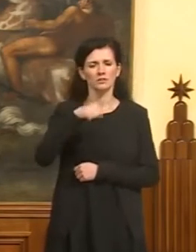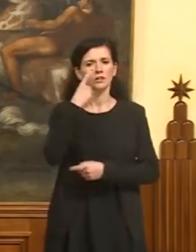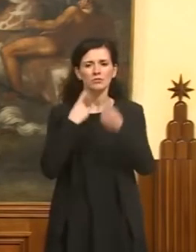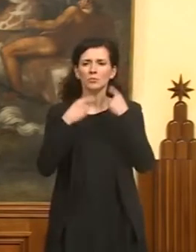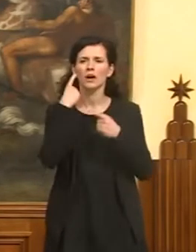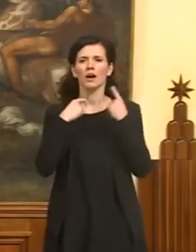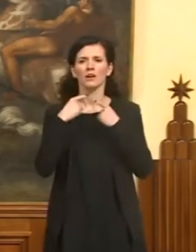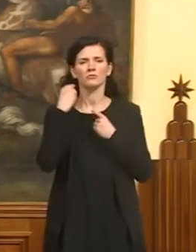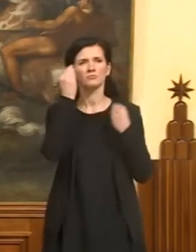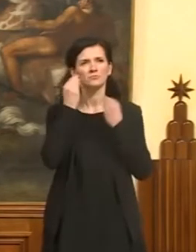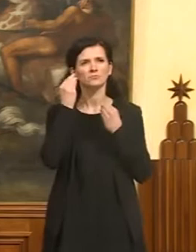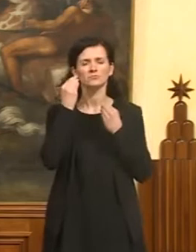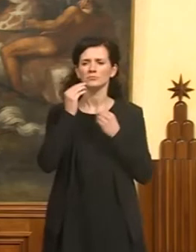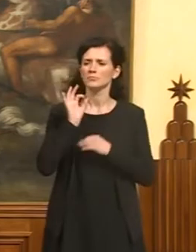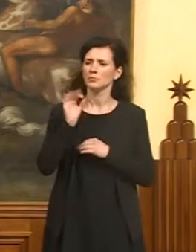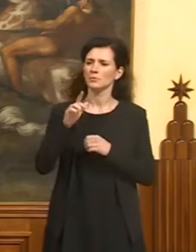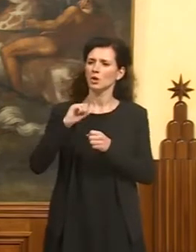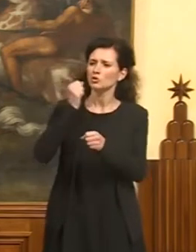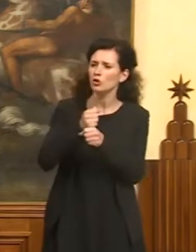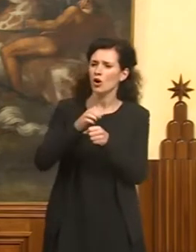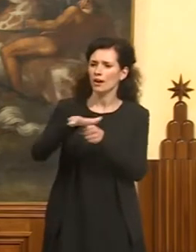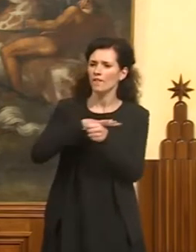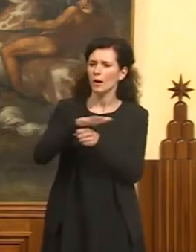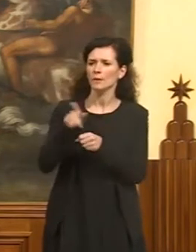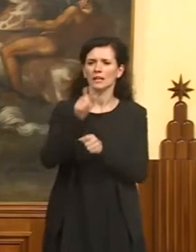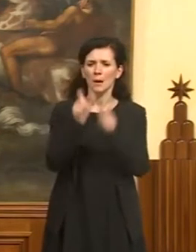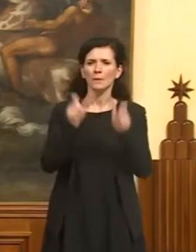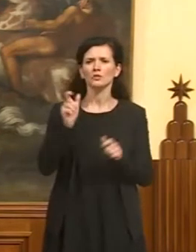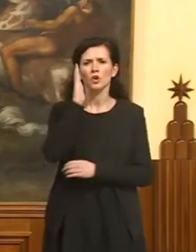di famiglie che perdono gli affetti più cari. Le